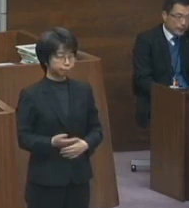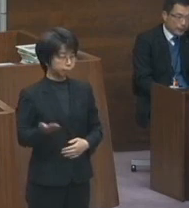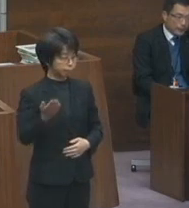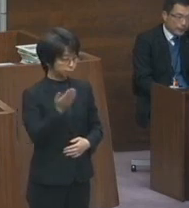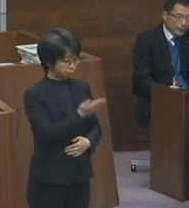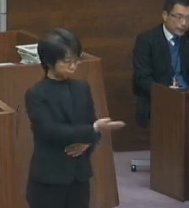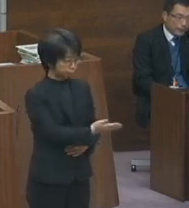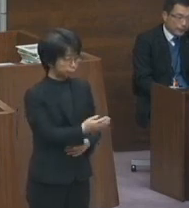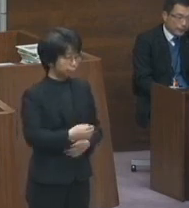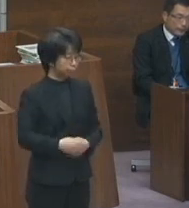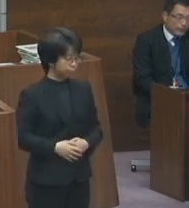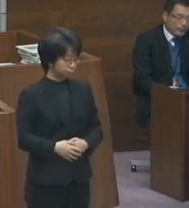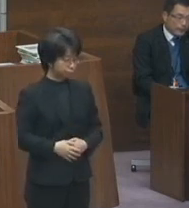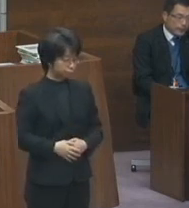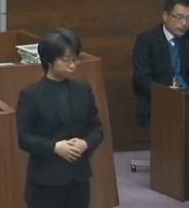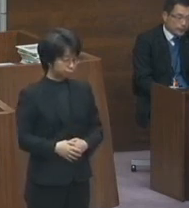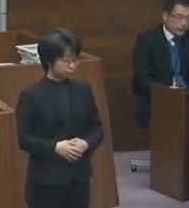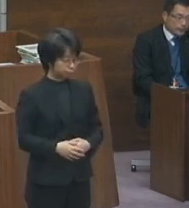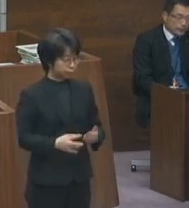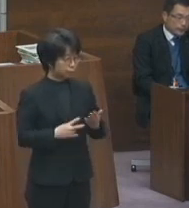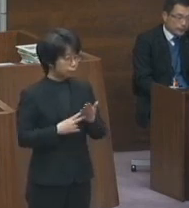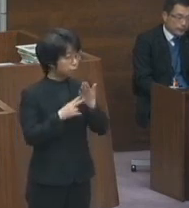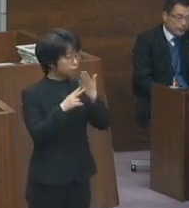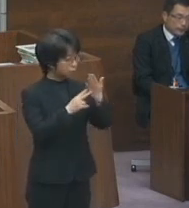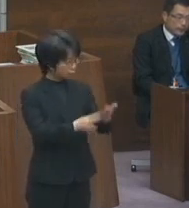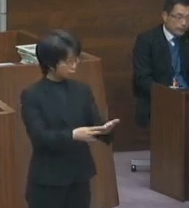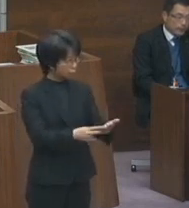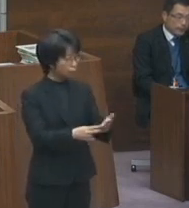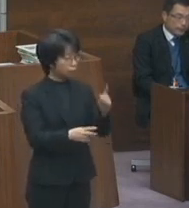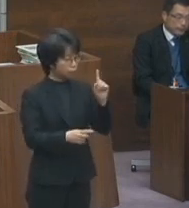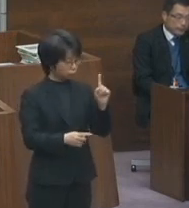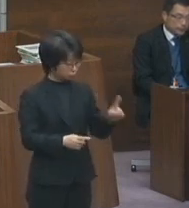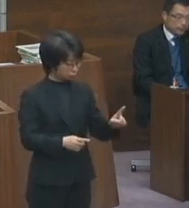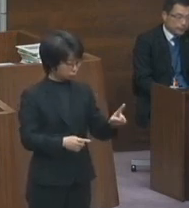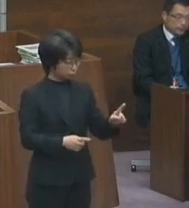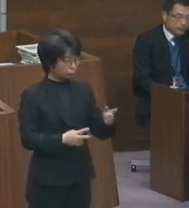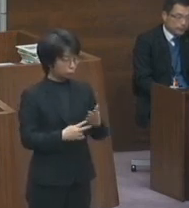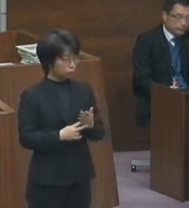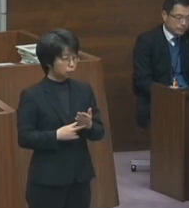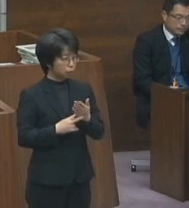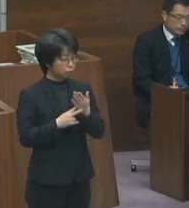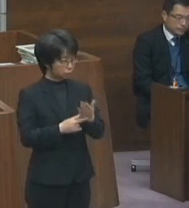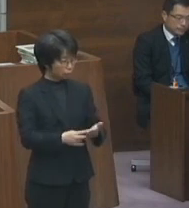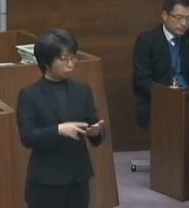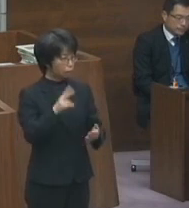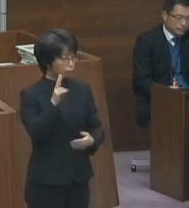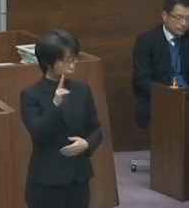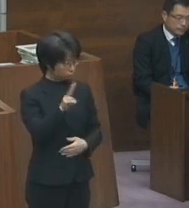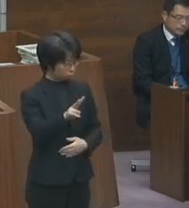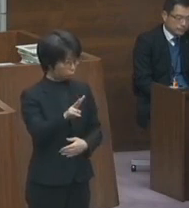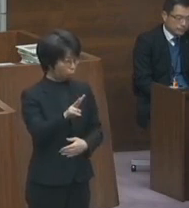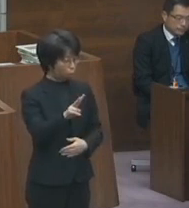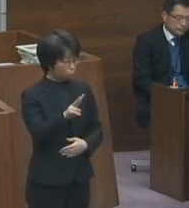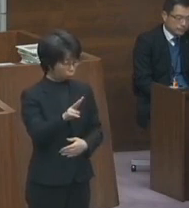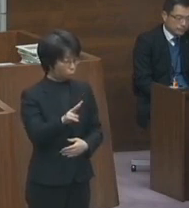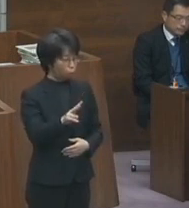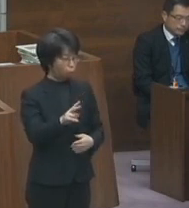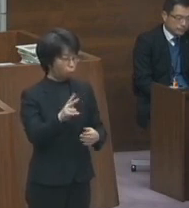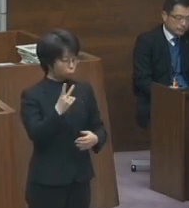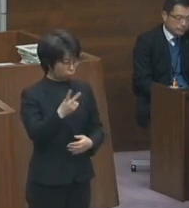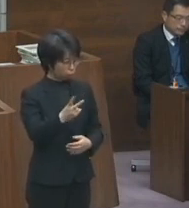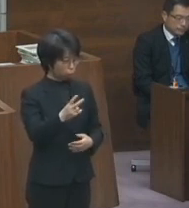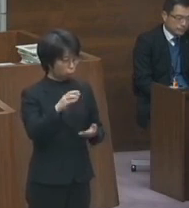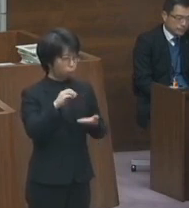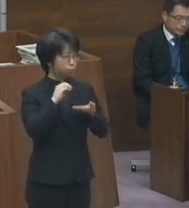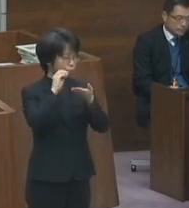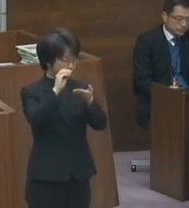次に移ります。請願受理第1号および同第2号の請願2件を上程議